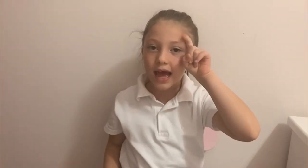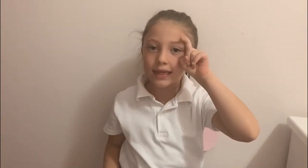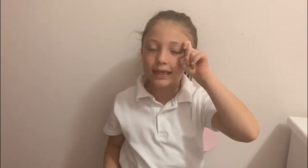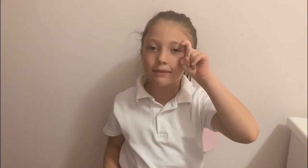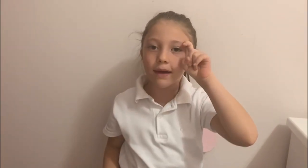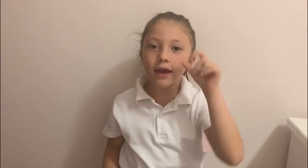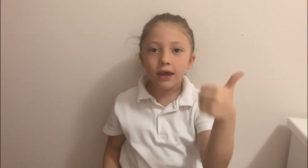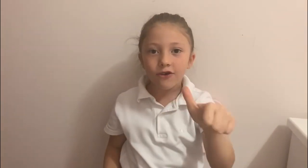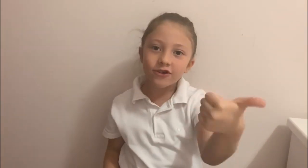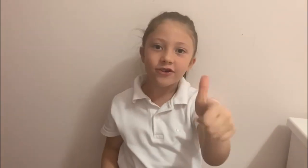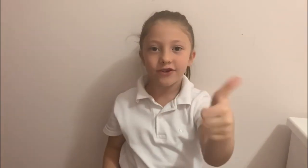bilinçlendirme günüdür.